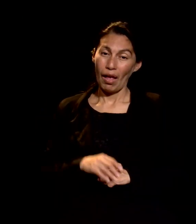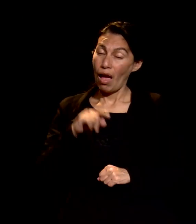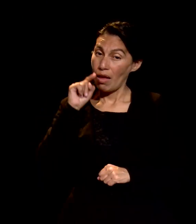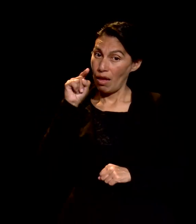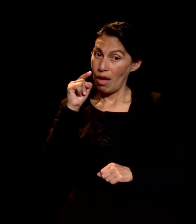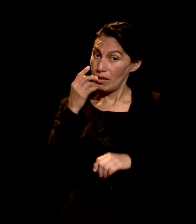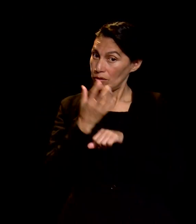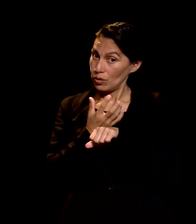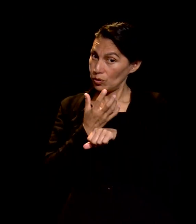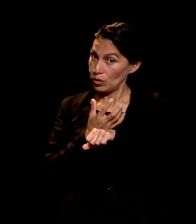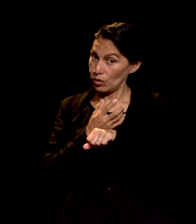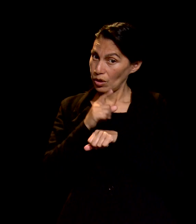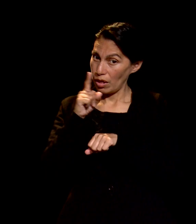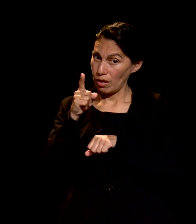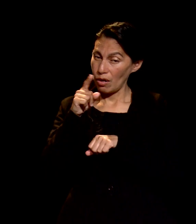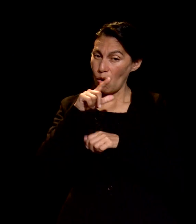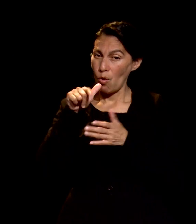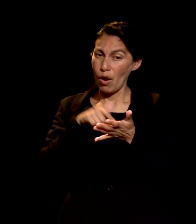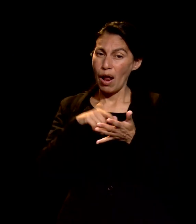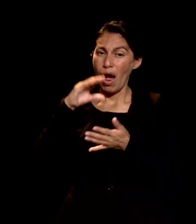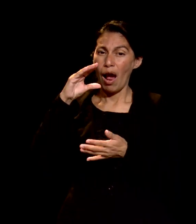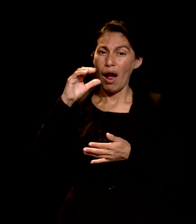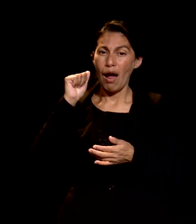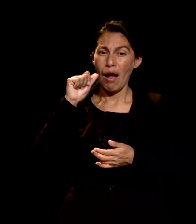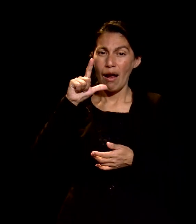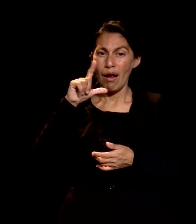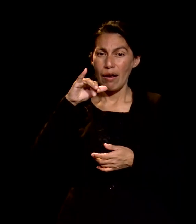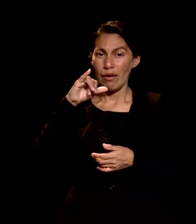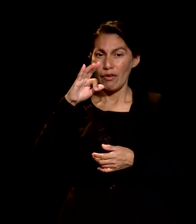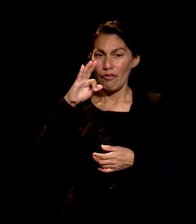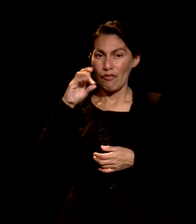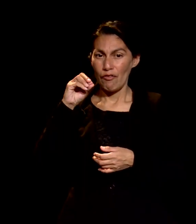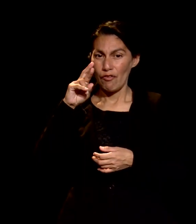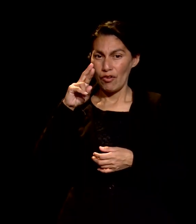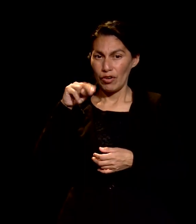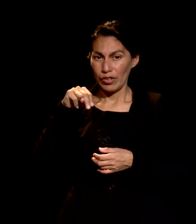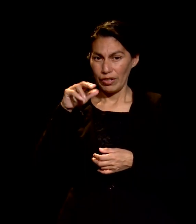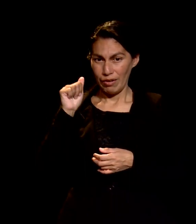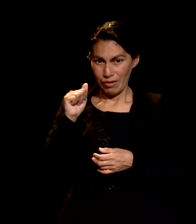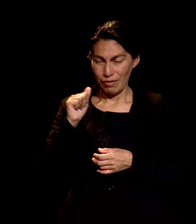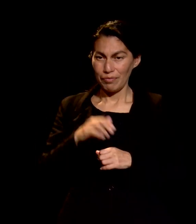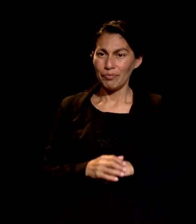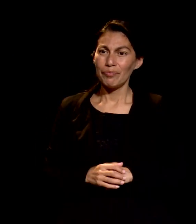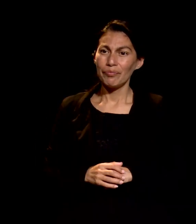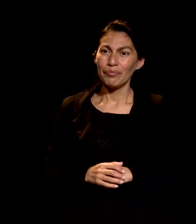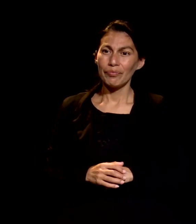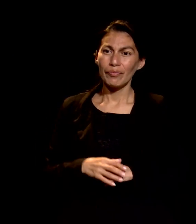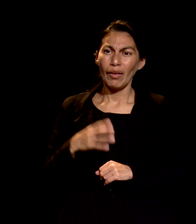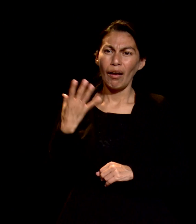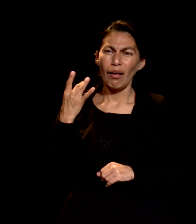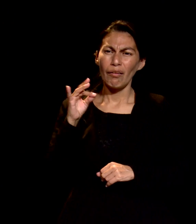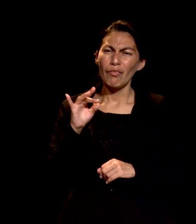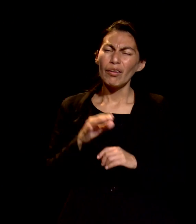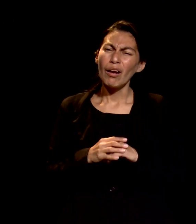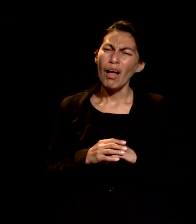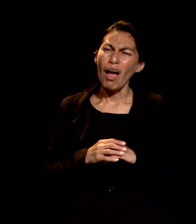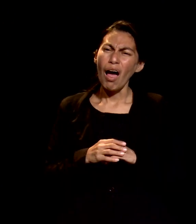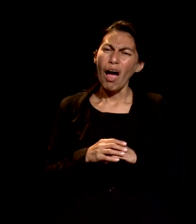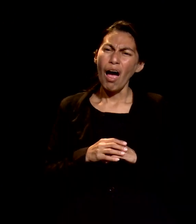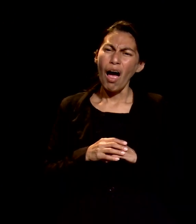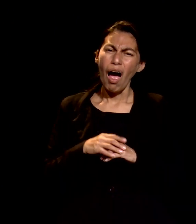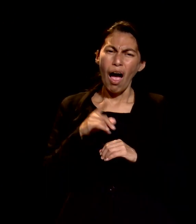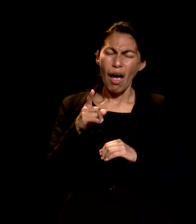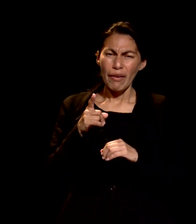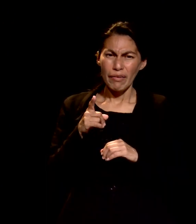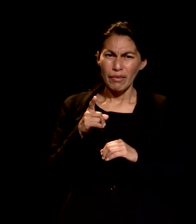Pero ya allá, pasaron muchos años desde